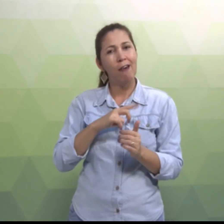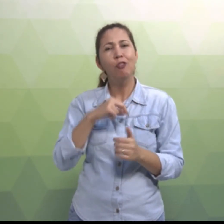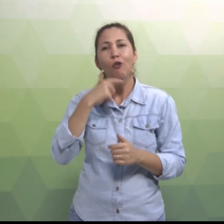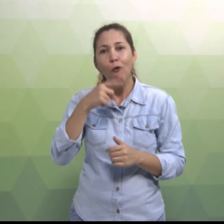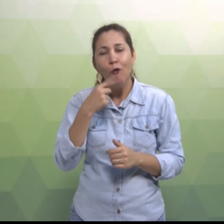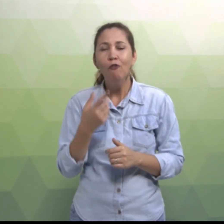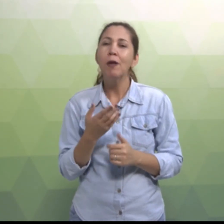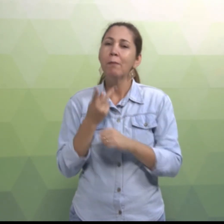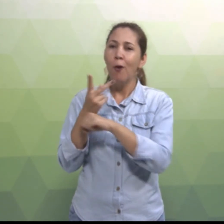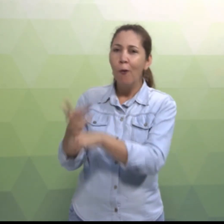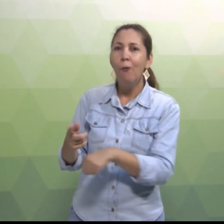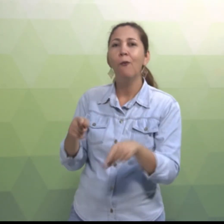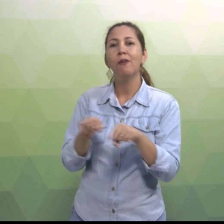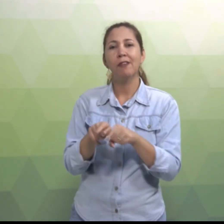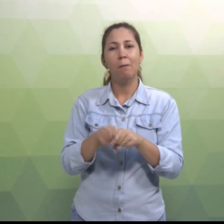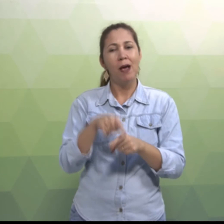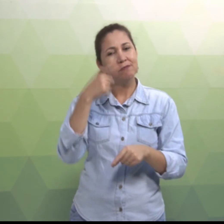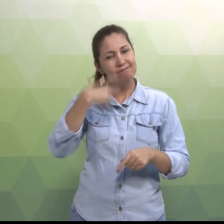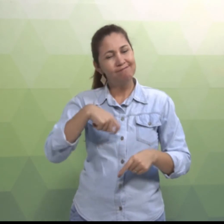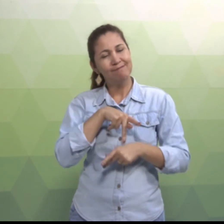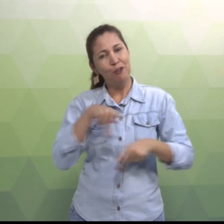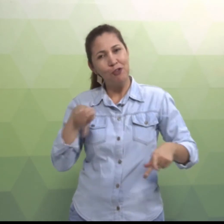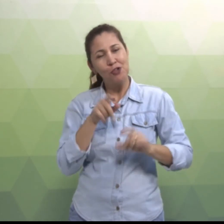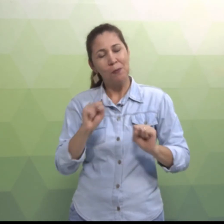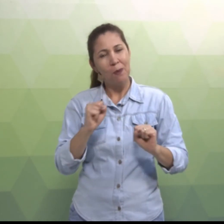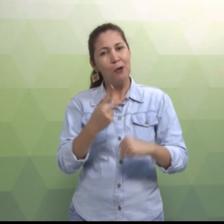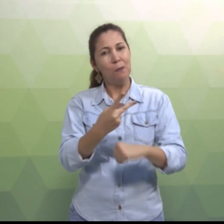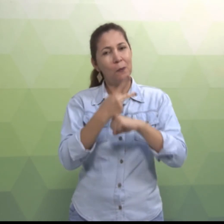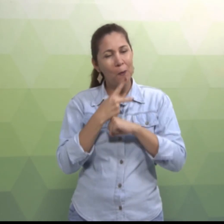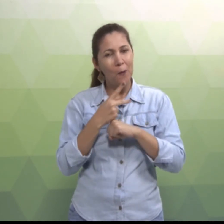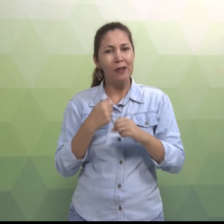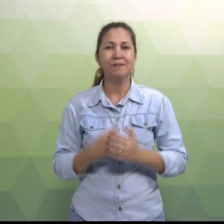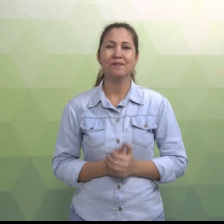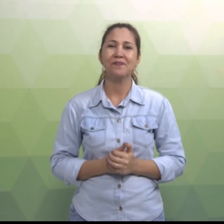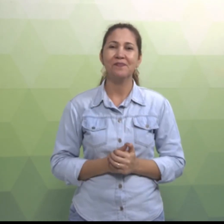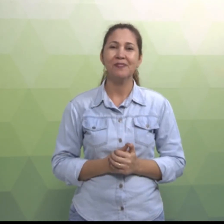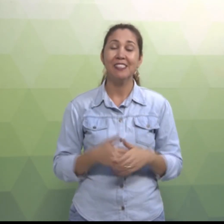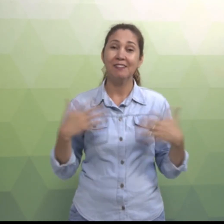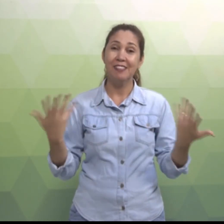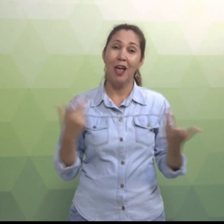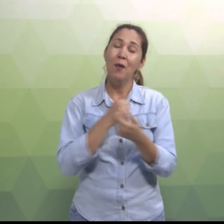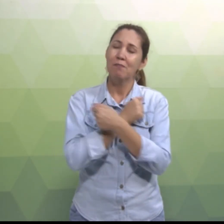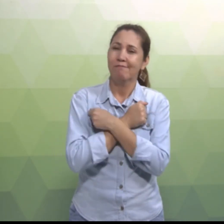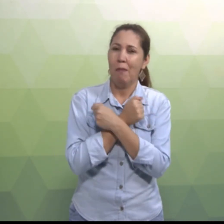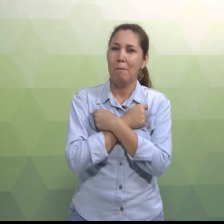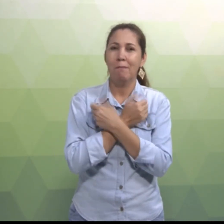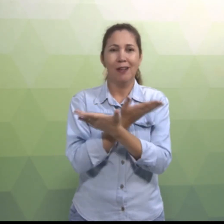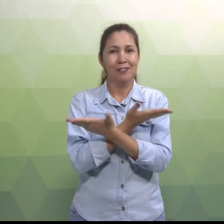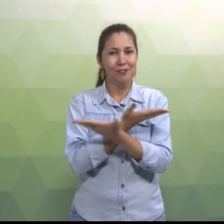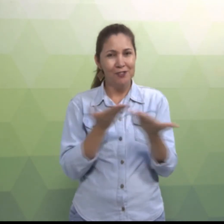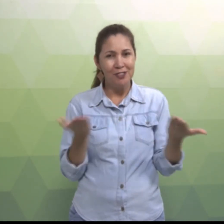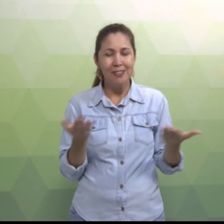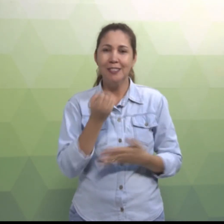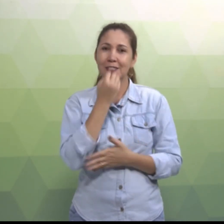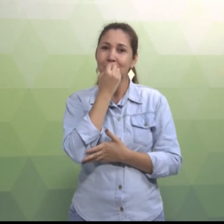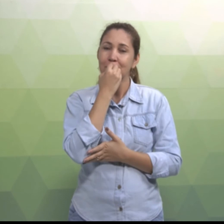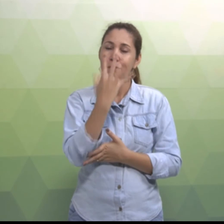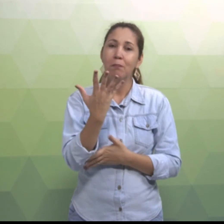dúvidas, procurem o tutor, me procurem, ok? Um abraço a todos vocês, bons estudos,